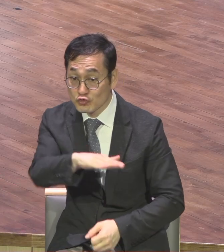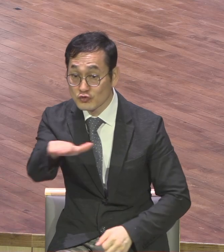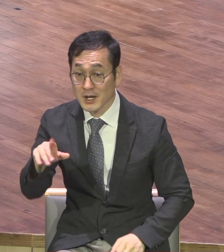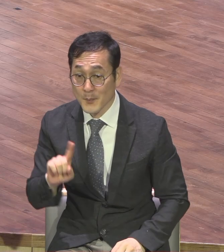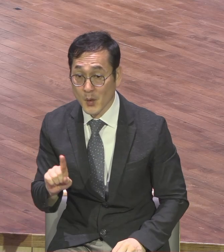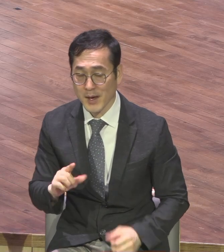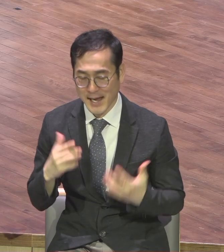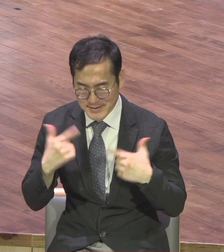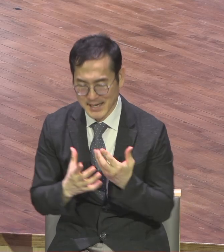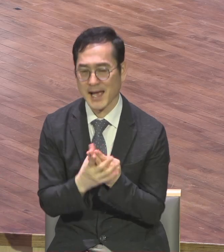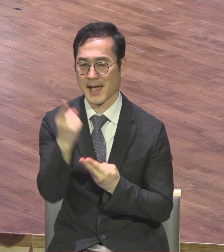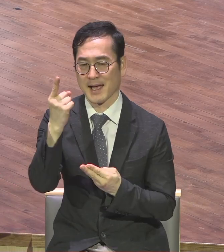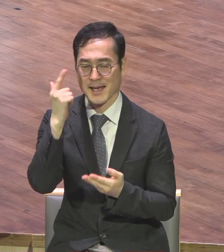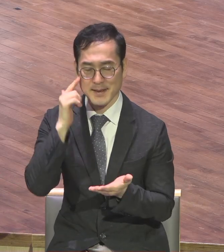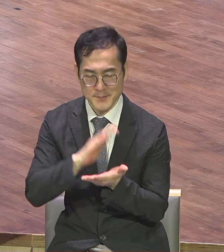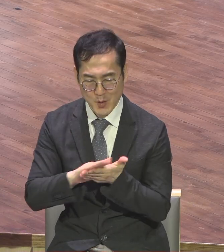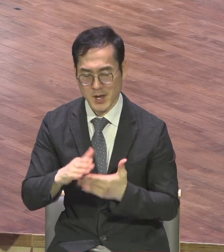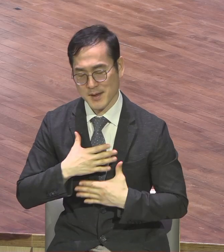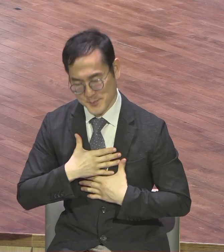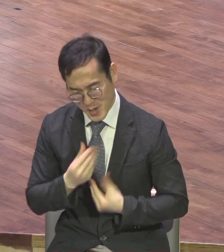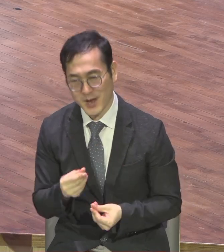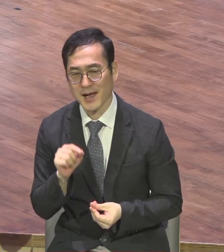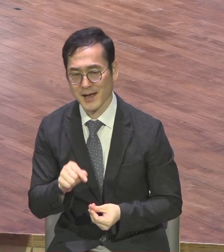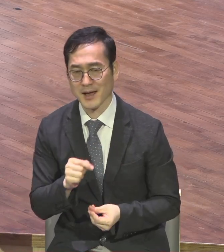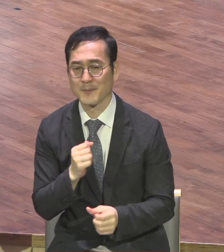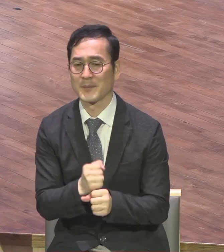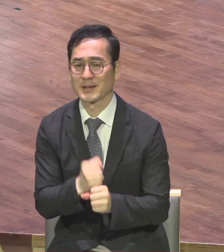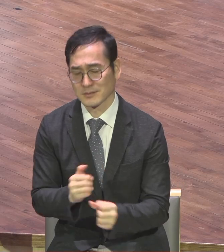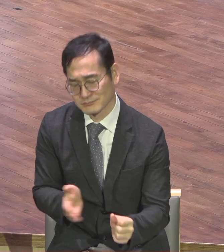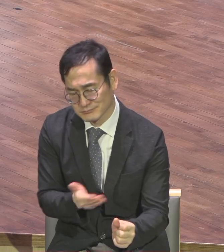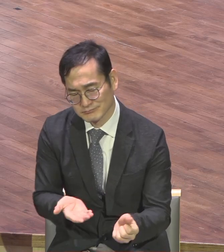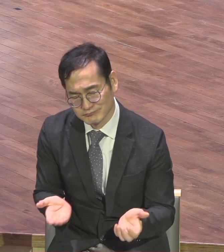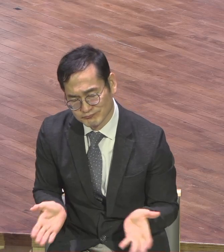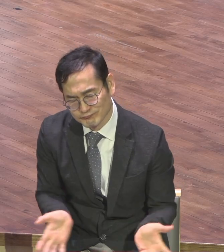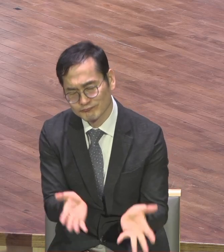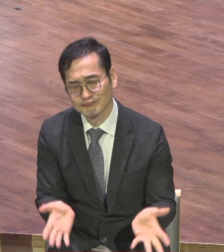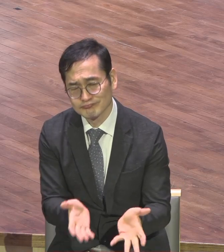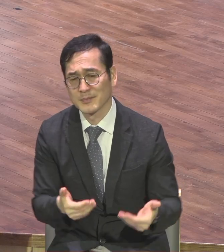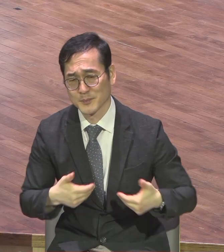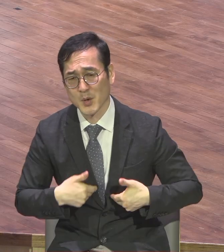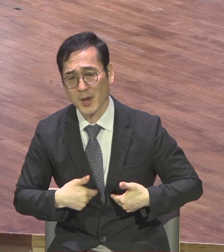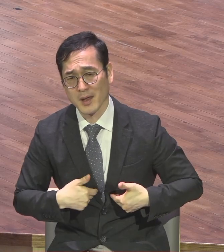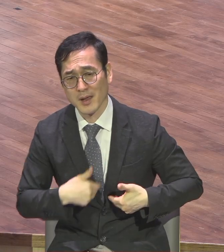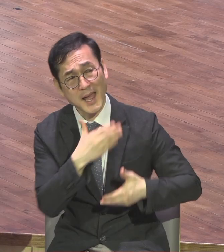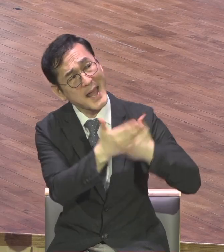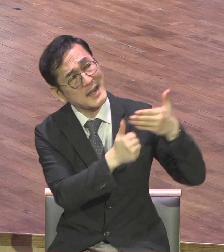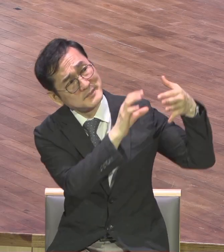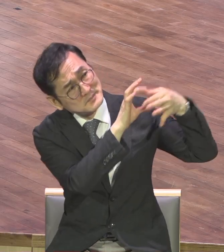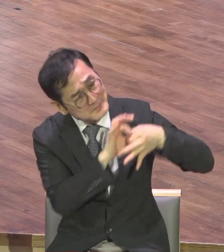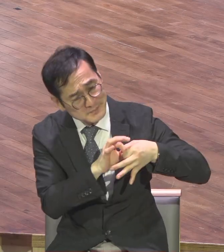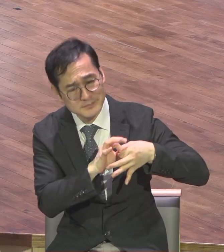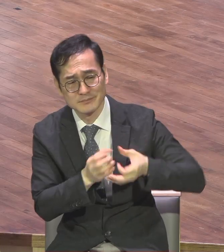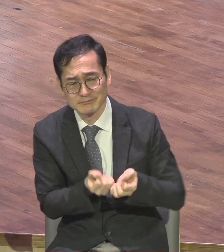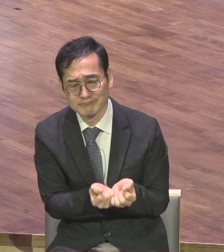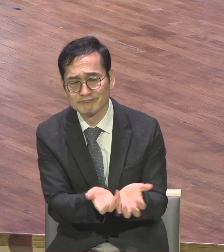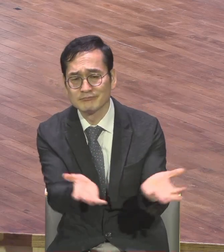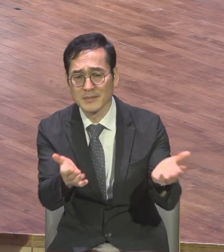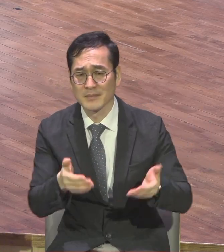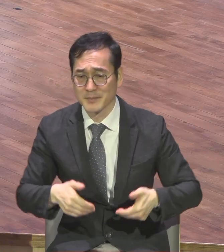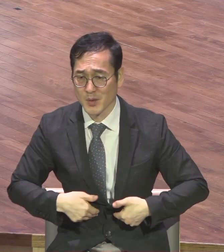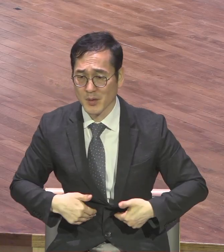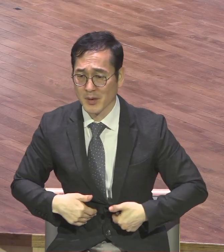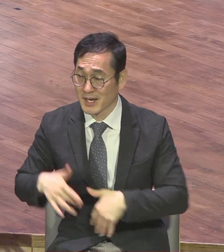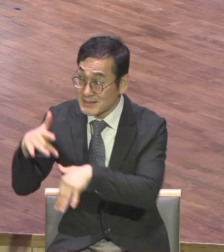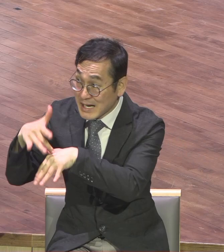만들고 평강에, 평안하게 만들어. 주 안에서 하나됨의 지혜를 가진 자. 어떻게 하든지 하나 되게